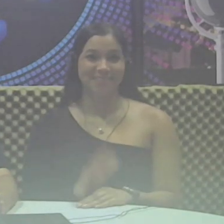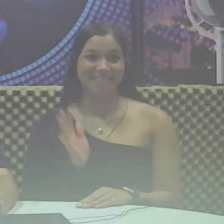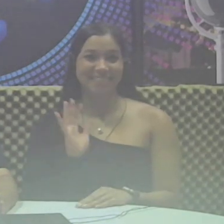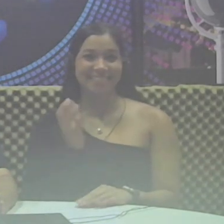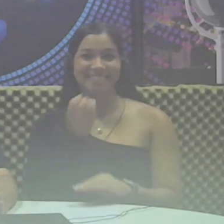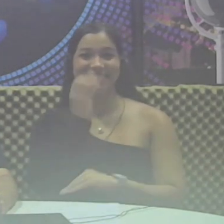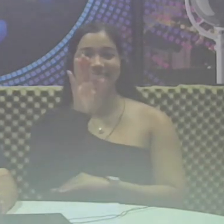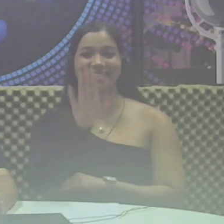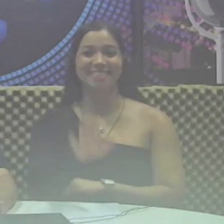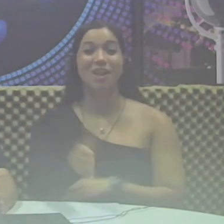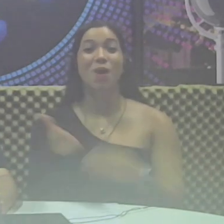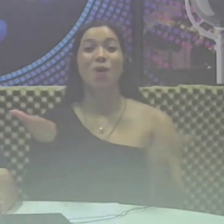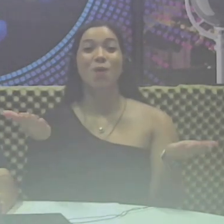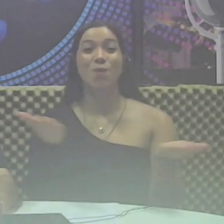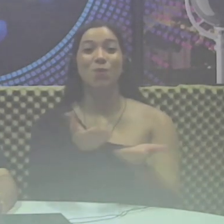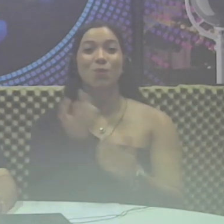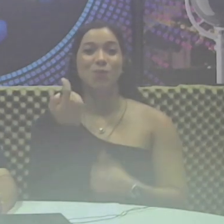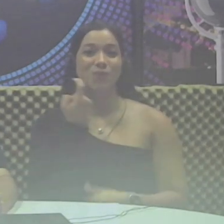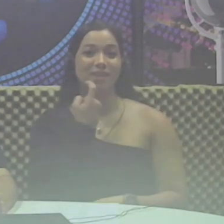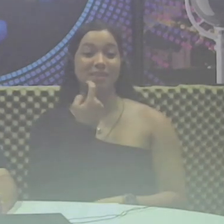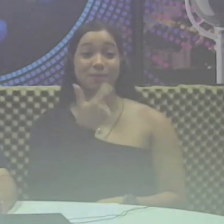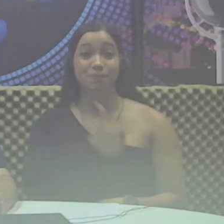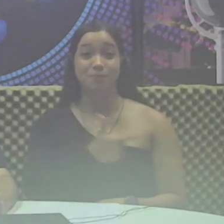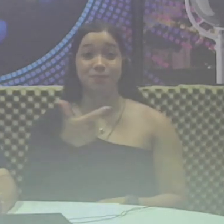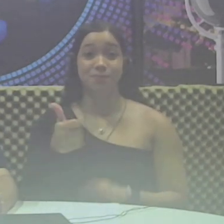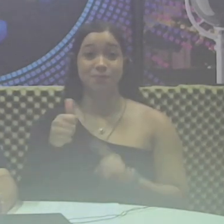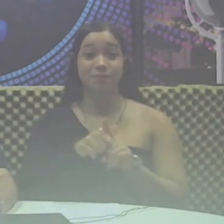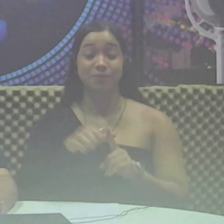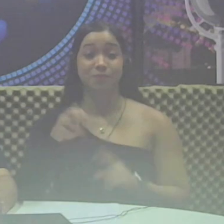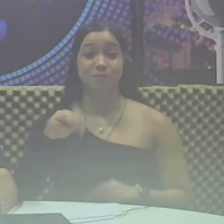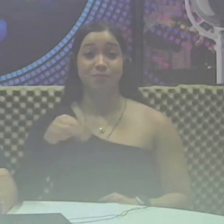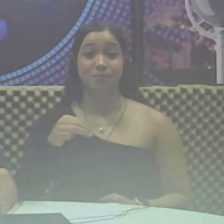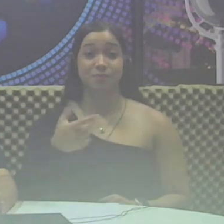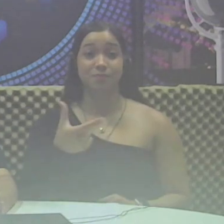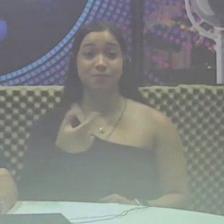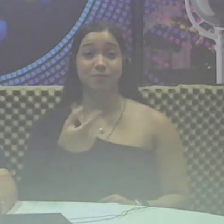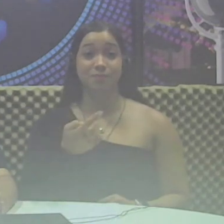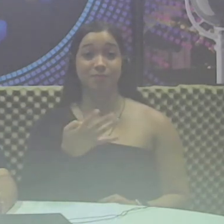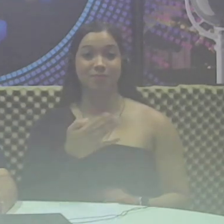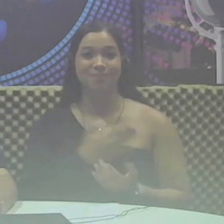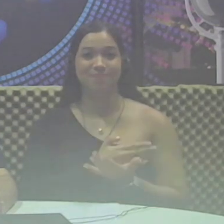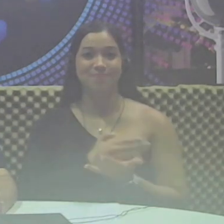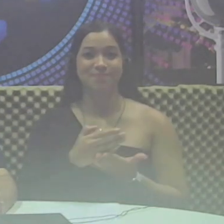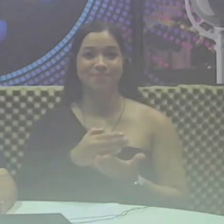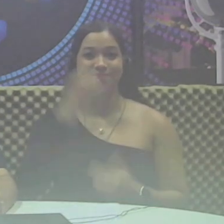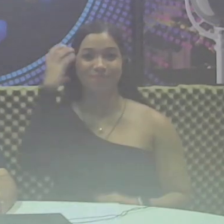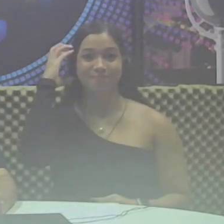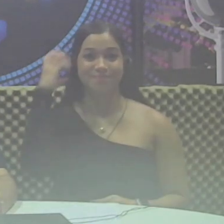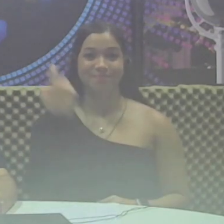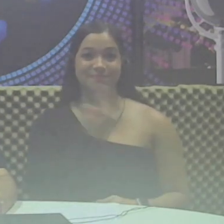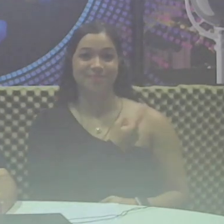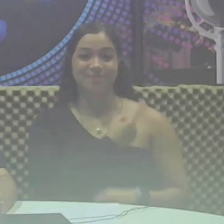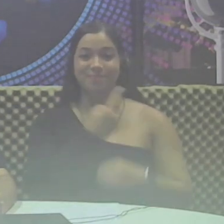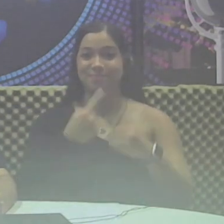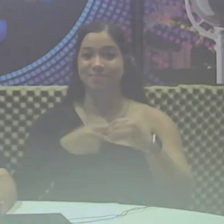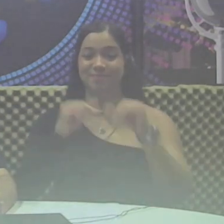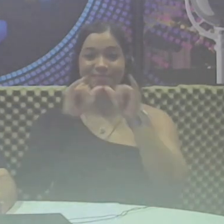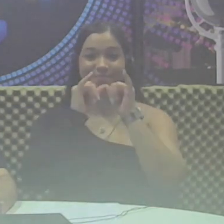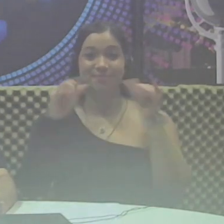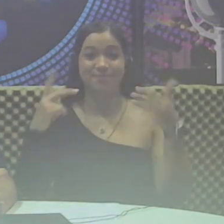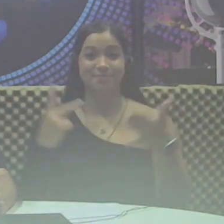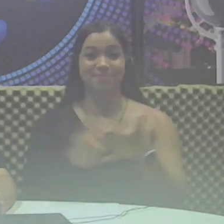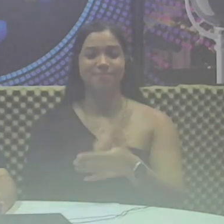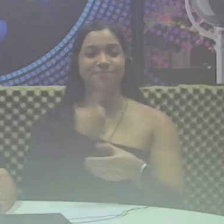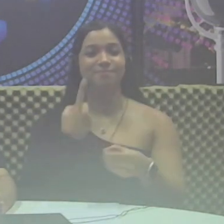Olá, boa tarde. Hoje é sexta-feira, dia 22 de março de 2024. Está no ar a Rádio Nossa Cidade com boletim de notícias sobre o que de